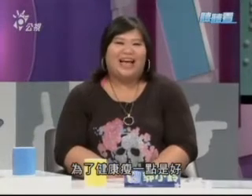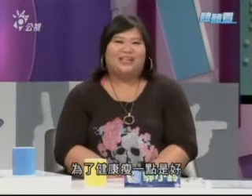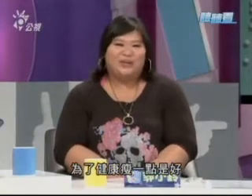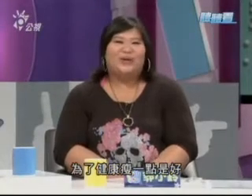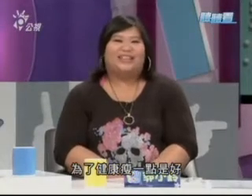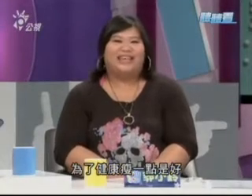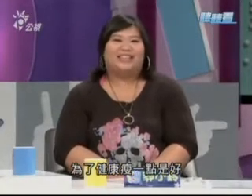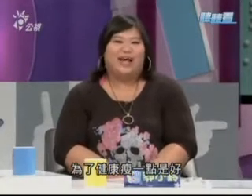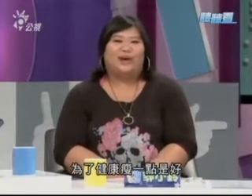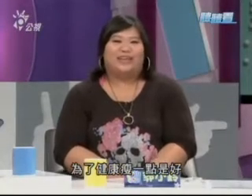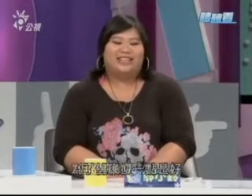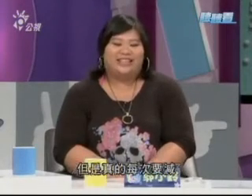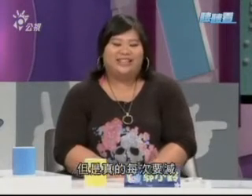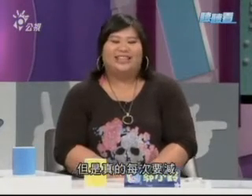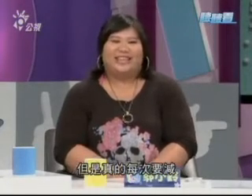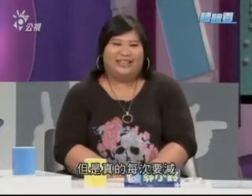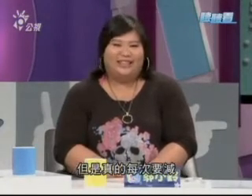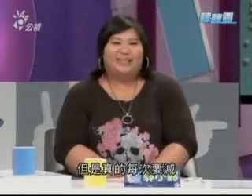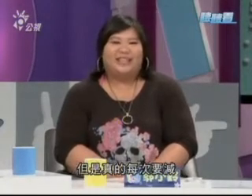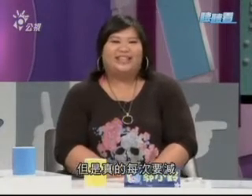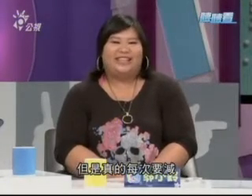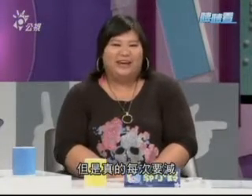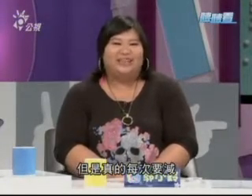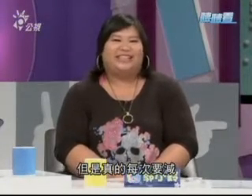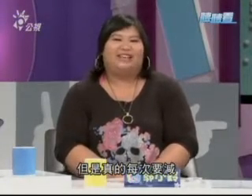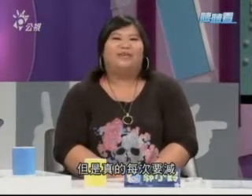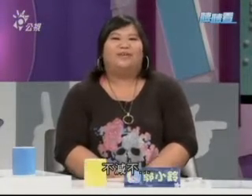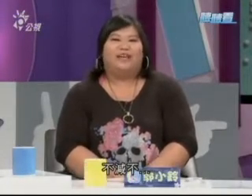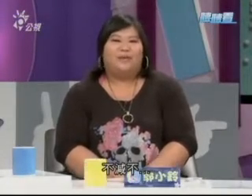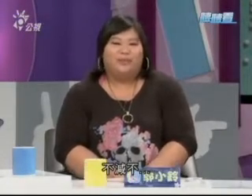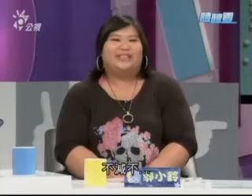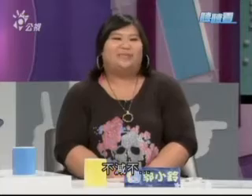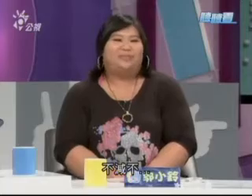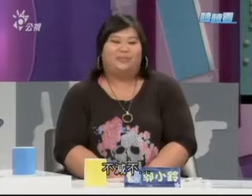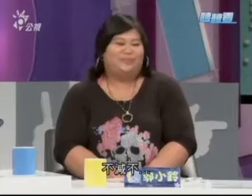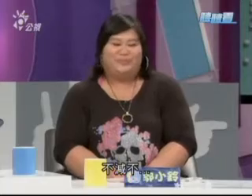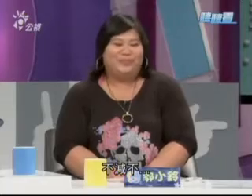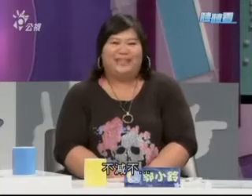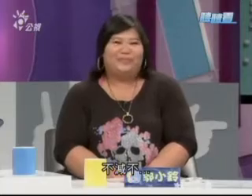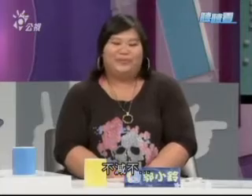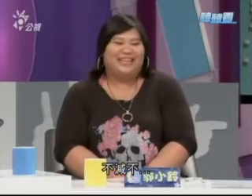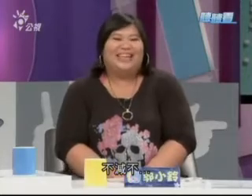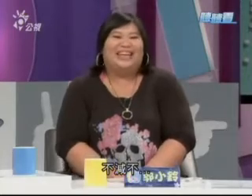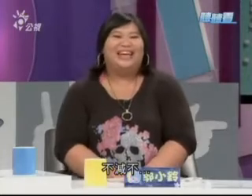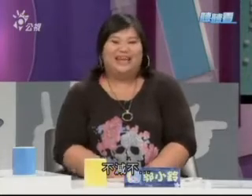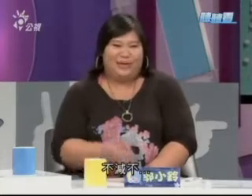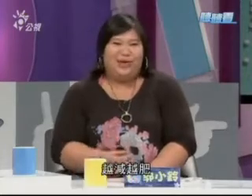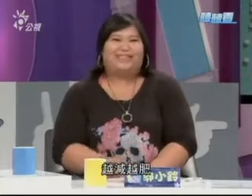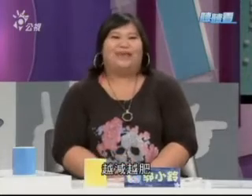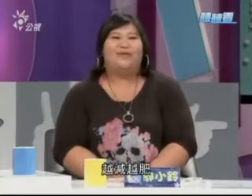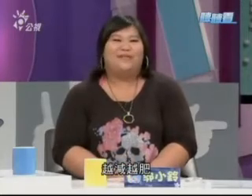为了健康瘦一点是好，但是真的每次要减哦，不减越减越